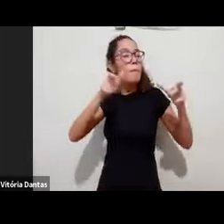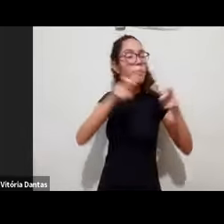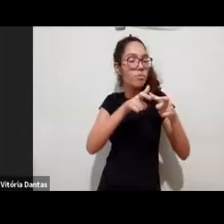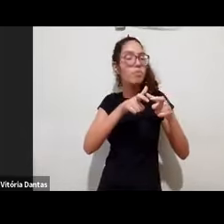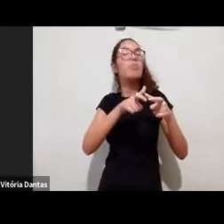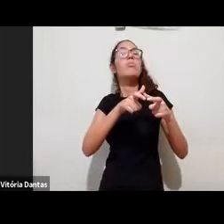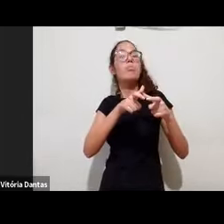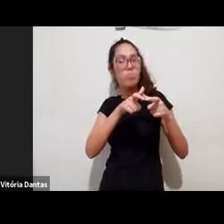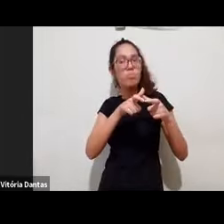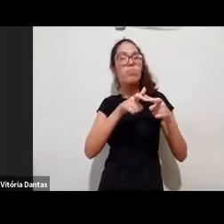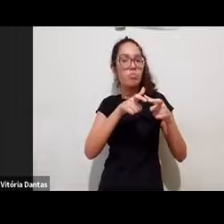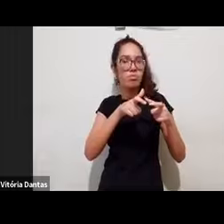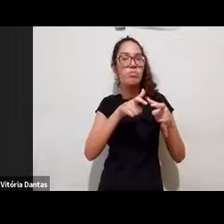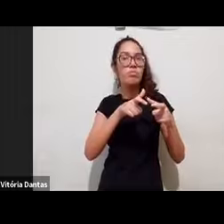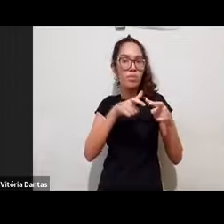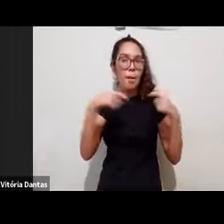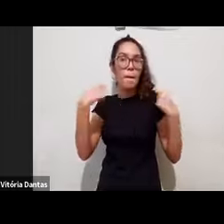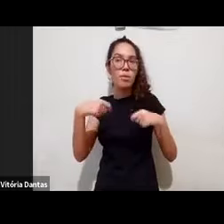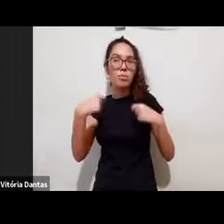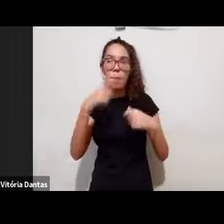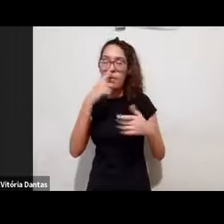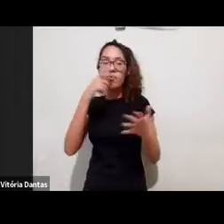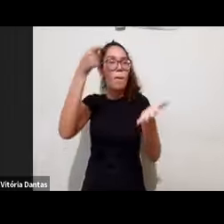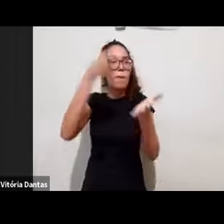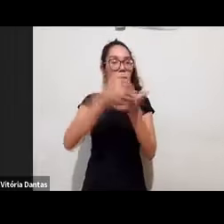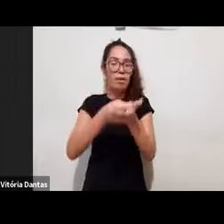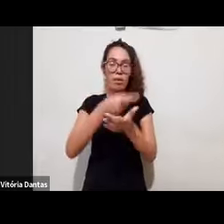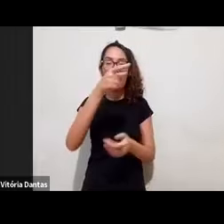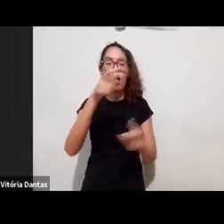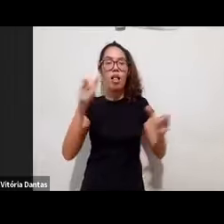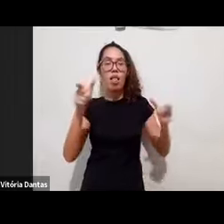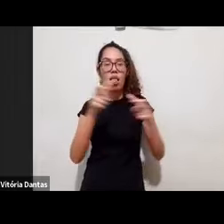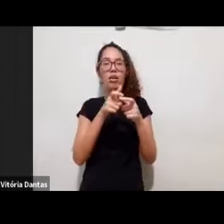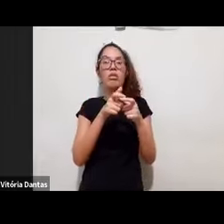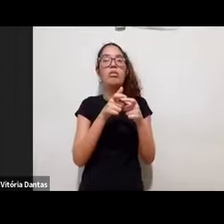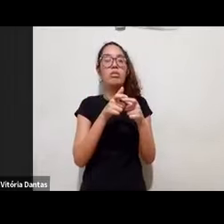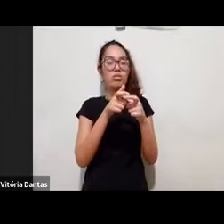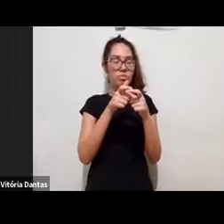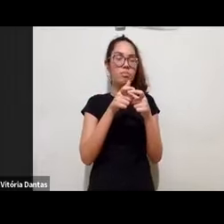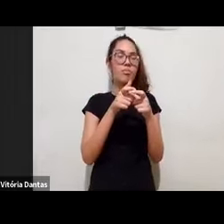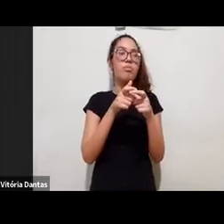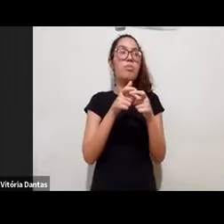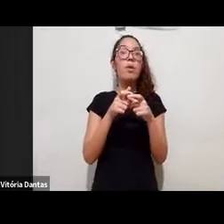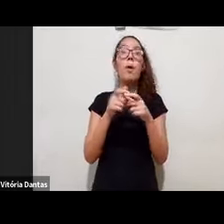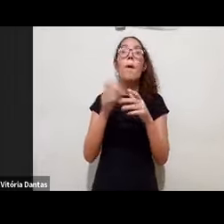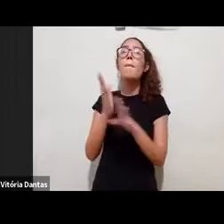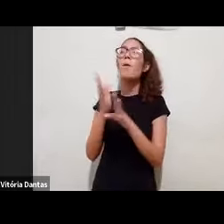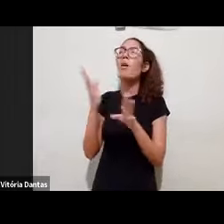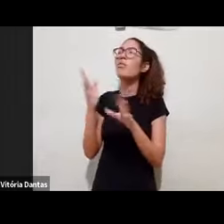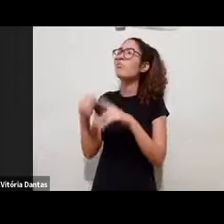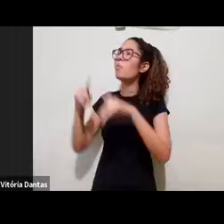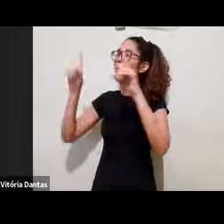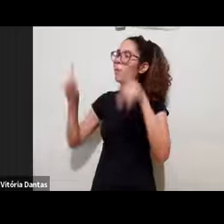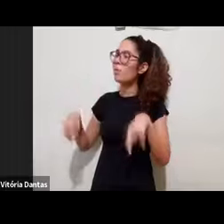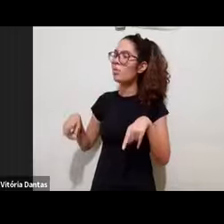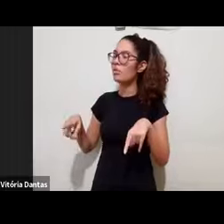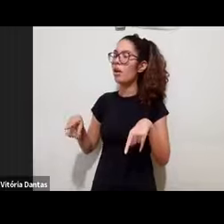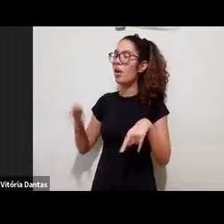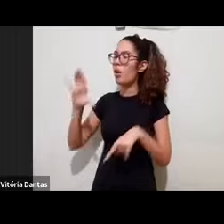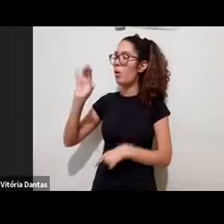na marra, se fez aquilo que já devia ter sido feito há muito tempo, por conta de um plano de contingência, né, do